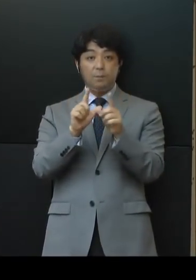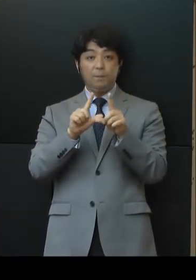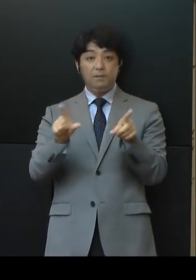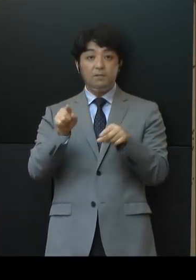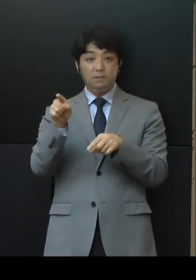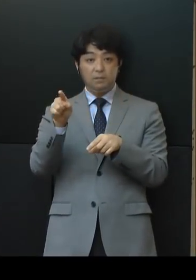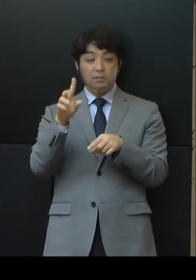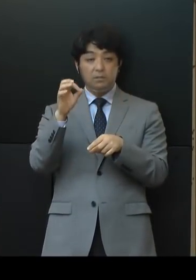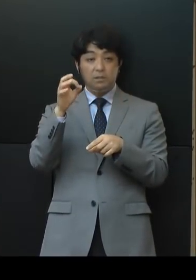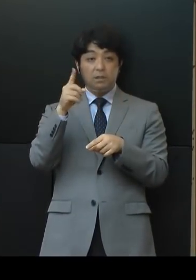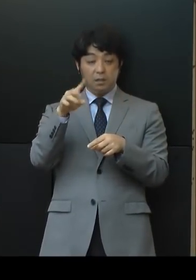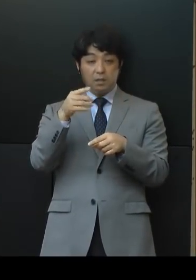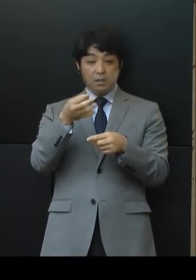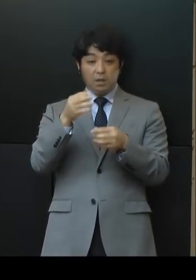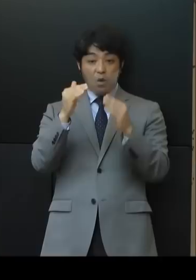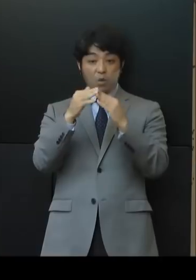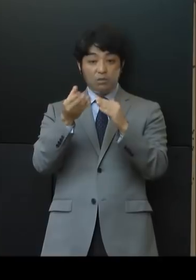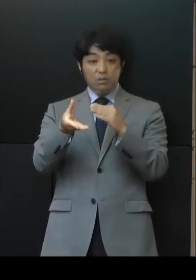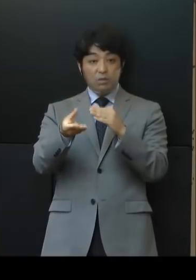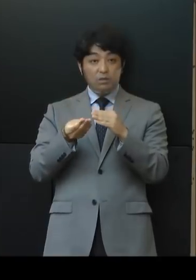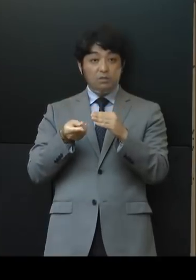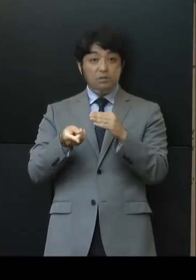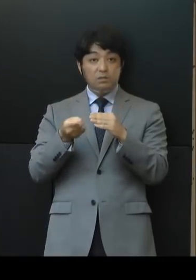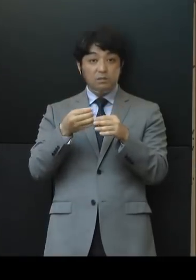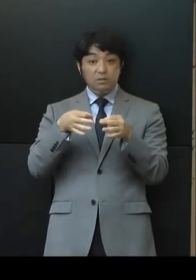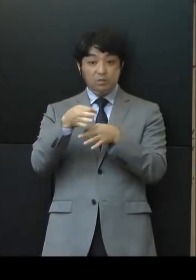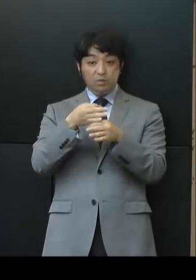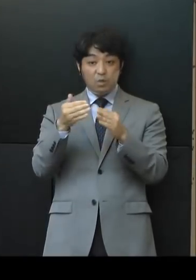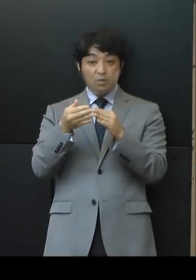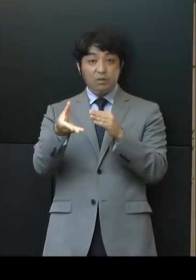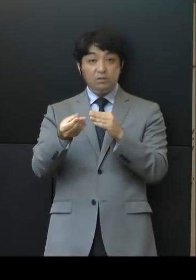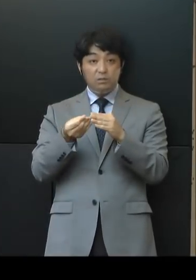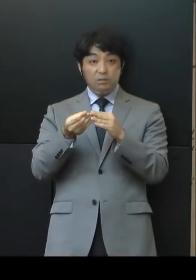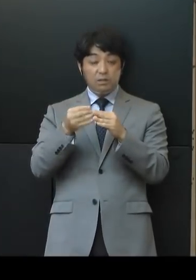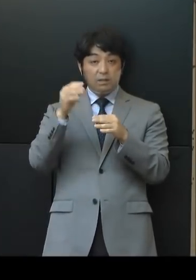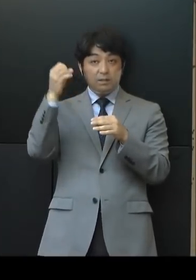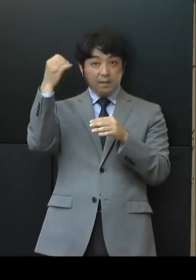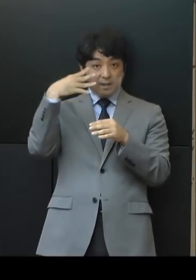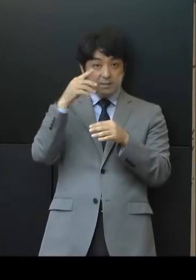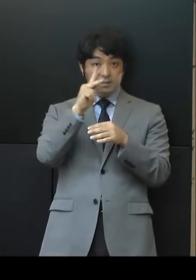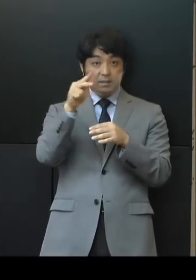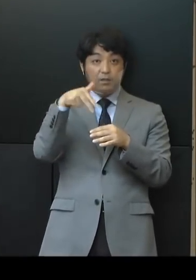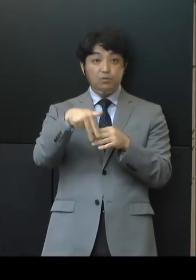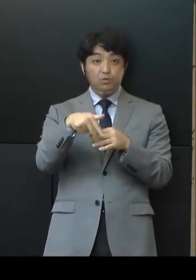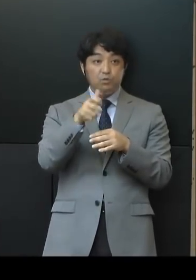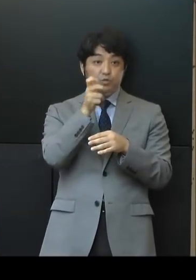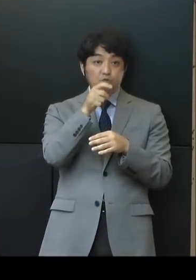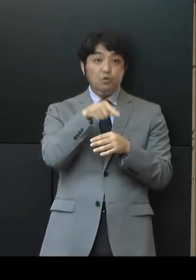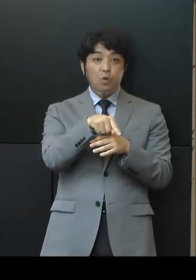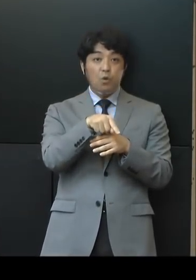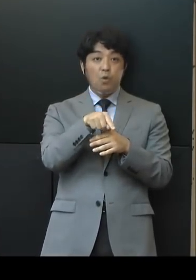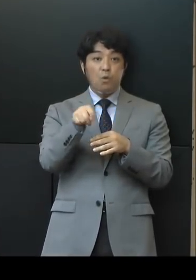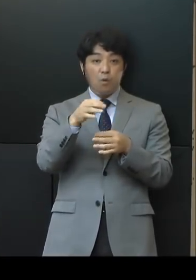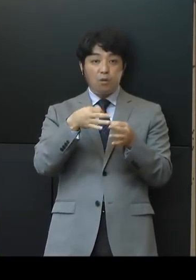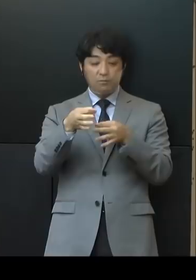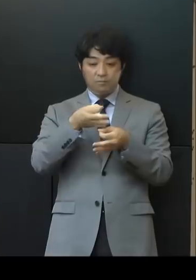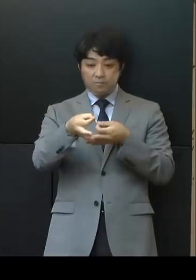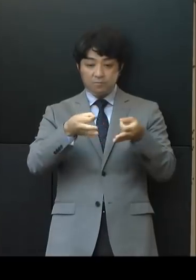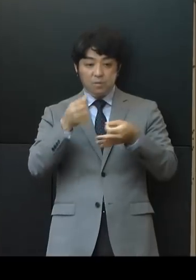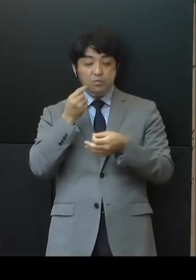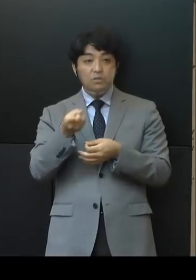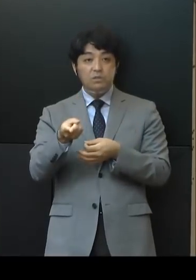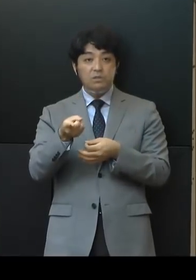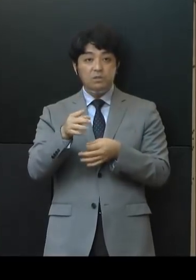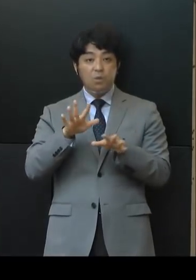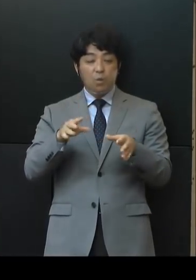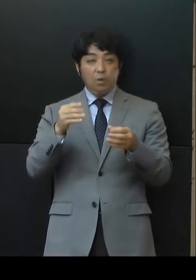家賃とかですね、電気ガス水道の生活インフラ、今月末でまず厳しくなる県民が多いと思うんです